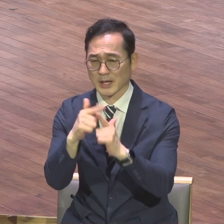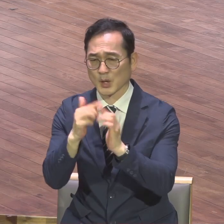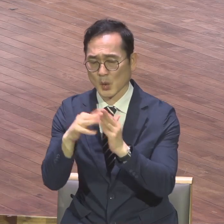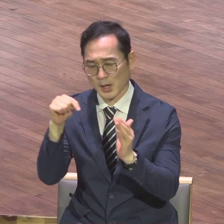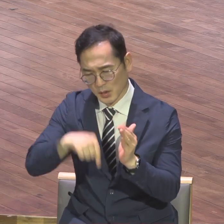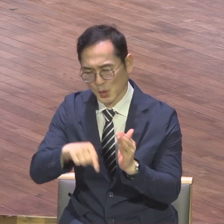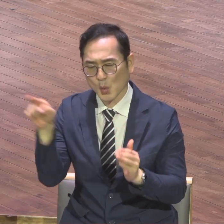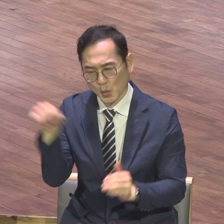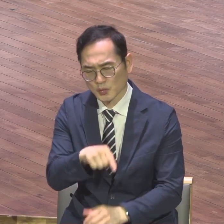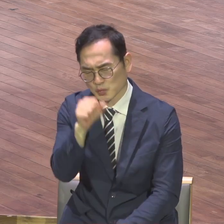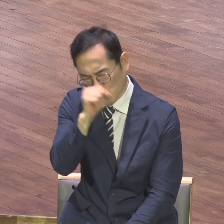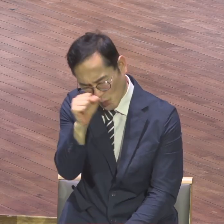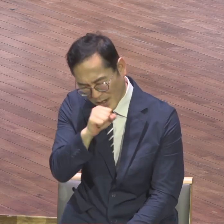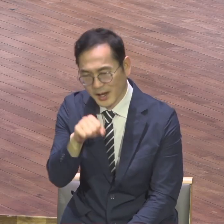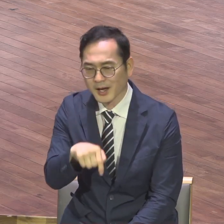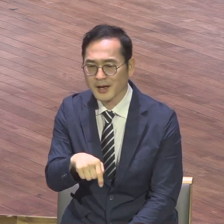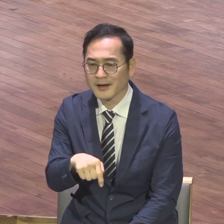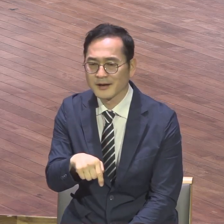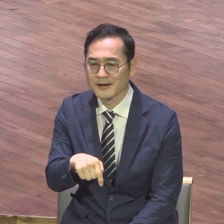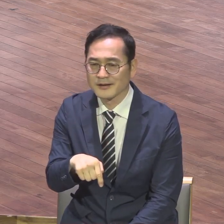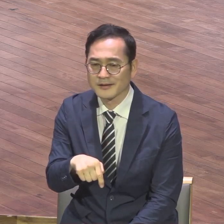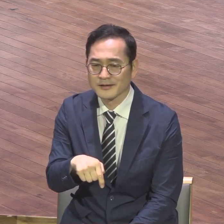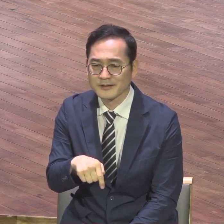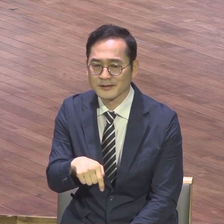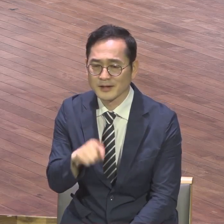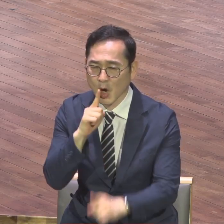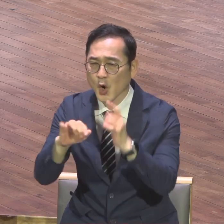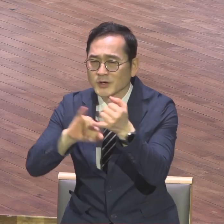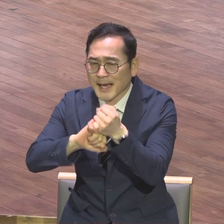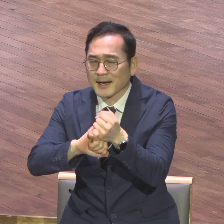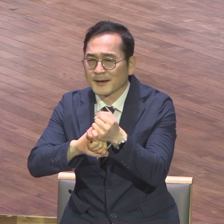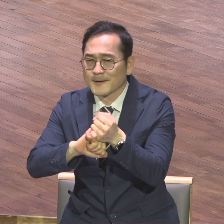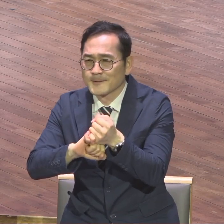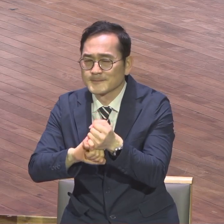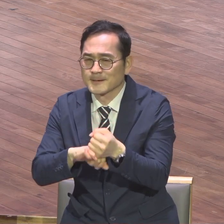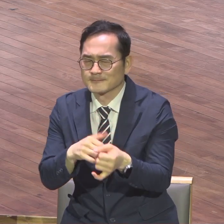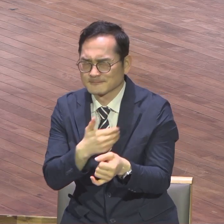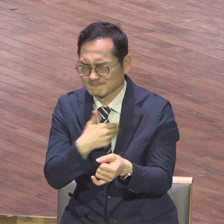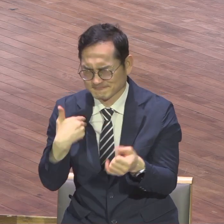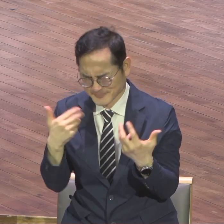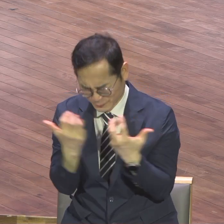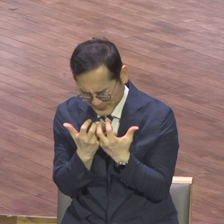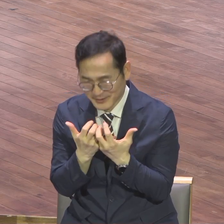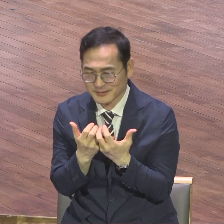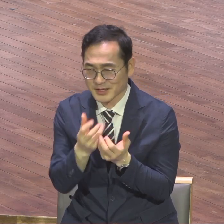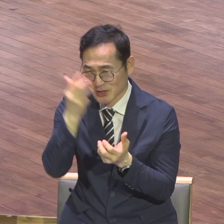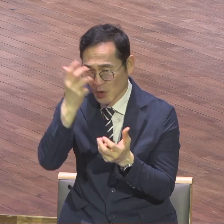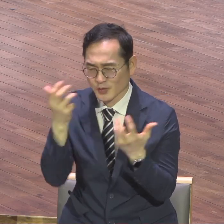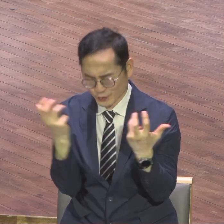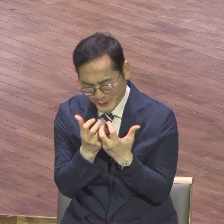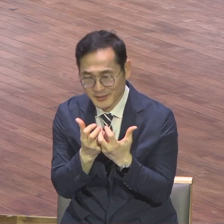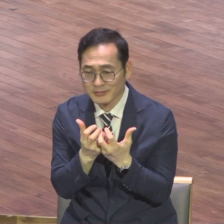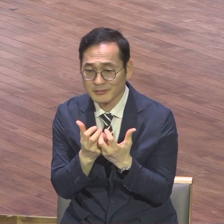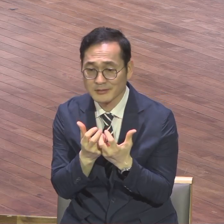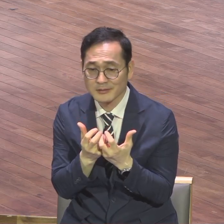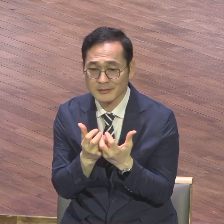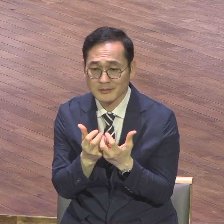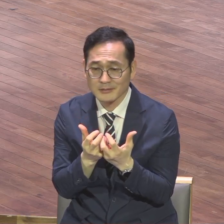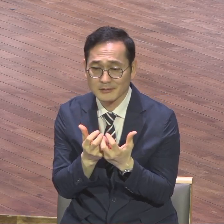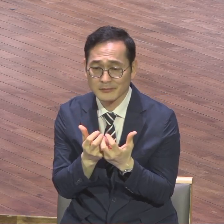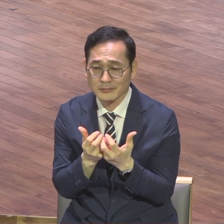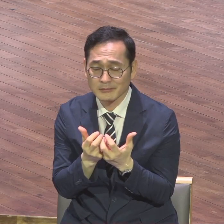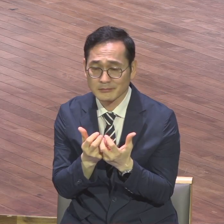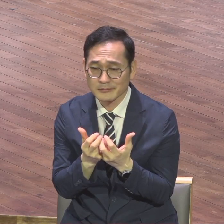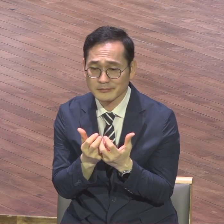좋아야지. 내가 복음이 좋아야지. 내가 은혜를 충만히. 아멘. 여기서 시작되잖아요. 여러분이 먼저